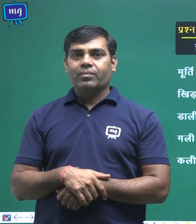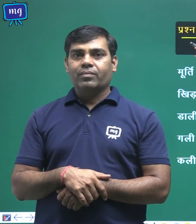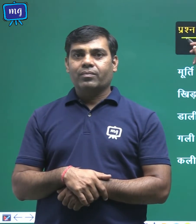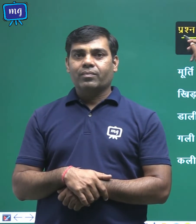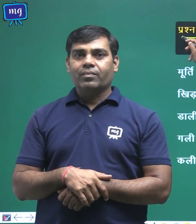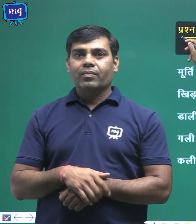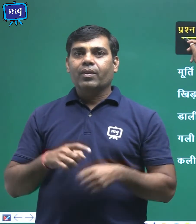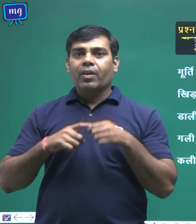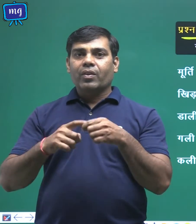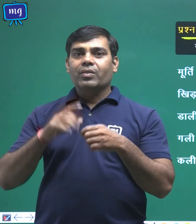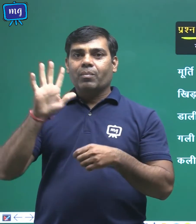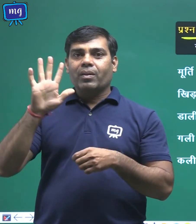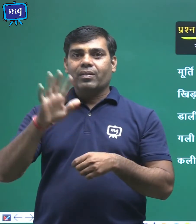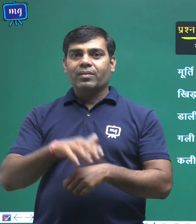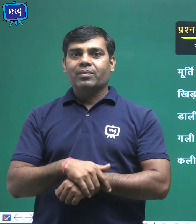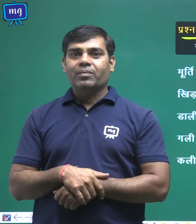प्रश्न 5,